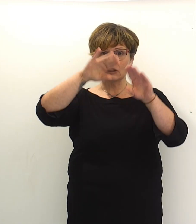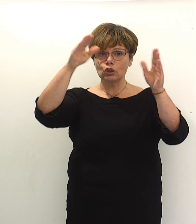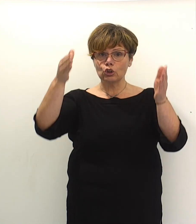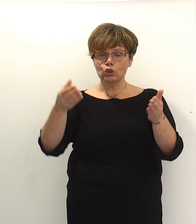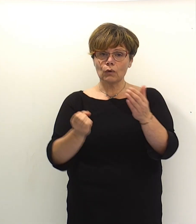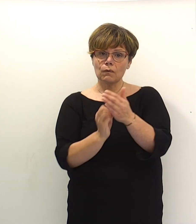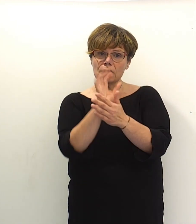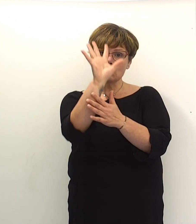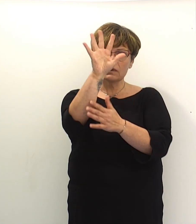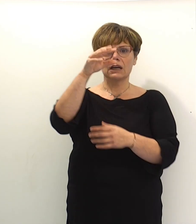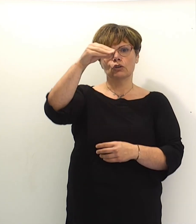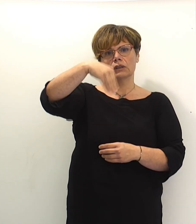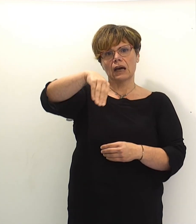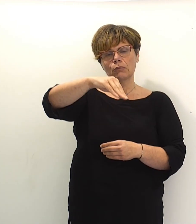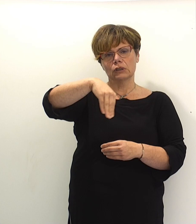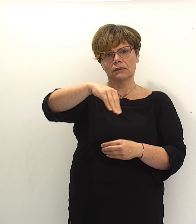di Napoli. Sono